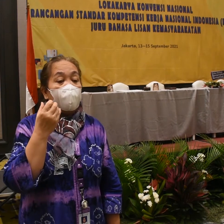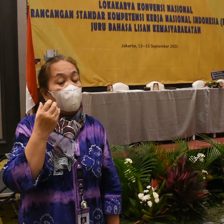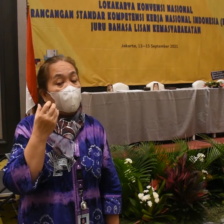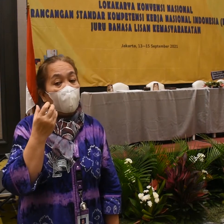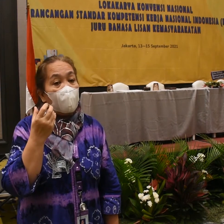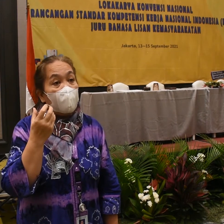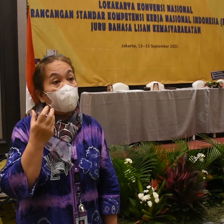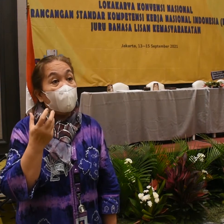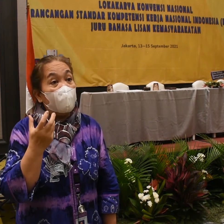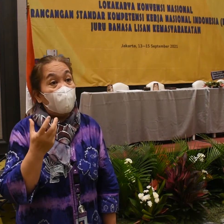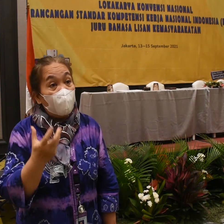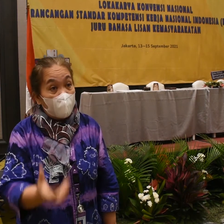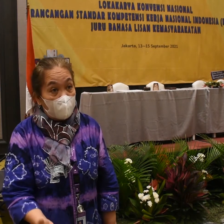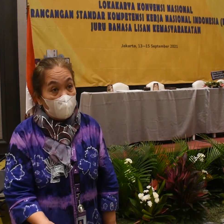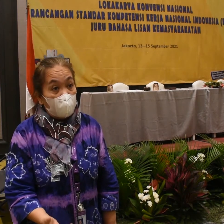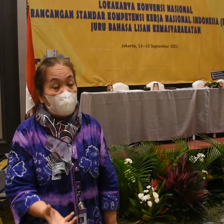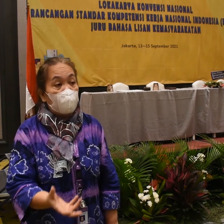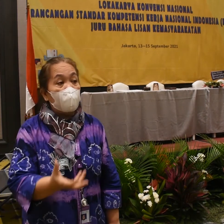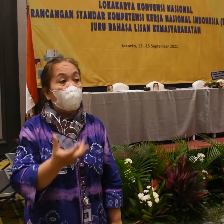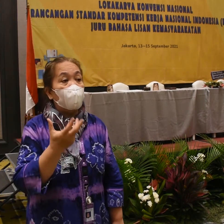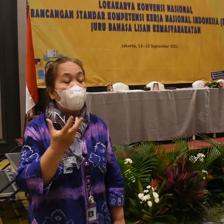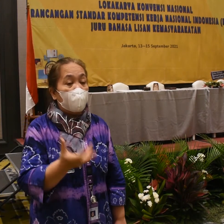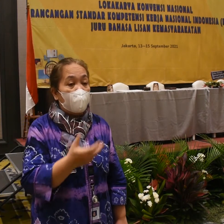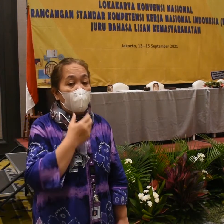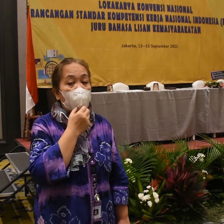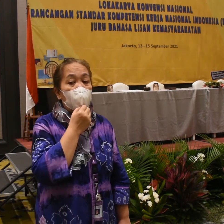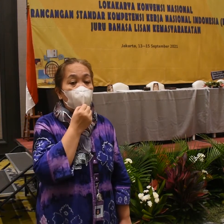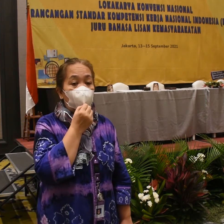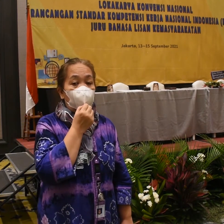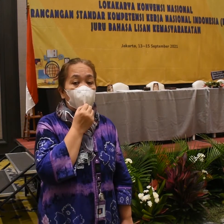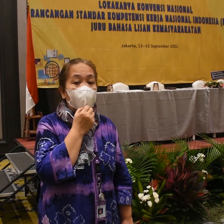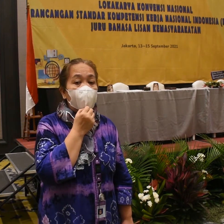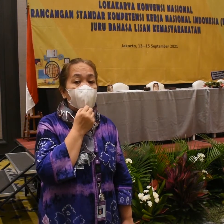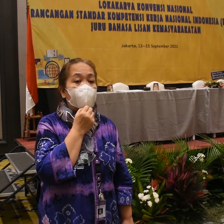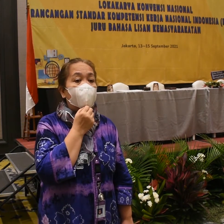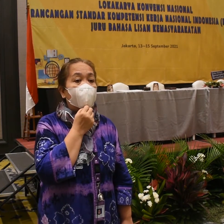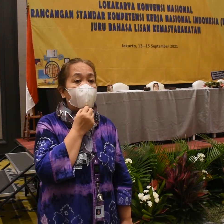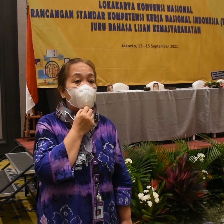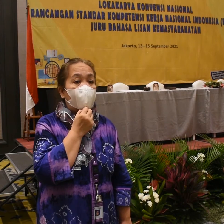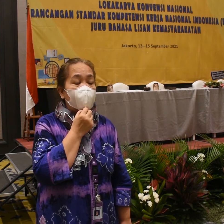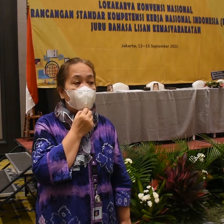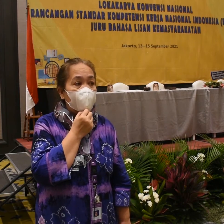tapi yang paling penting juga itu tentunya untuk menstandarisasi